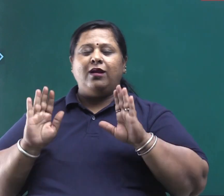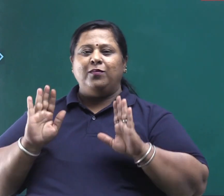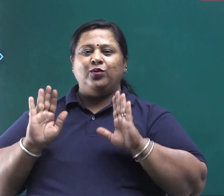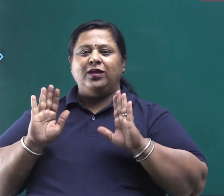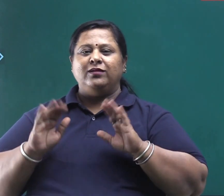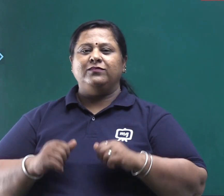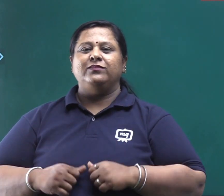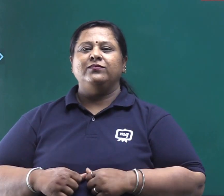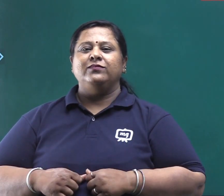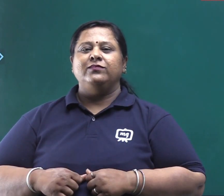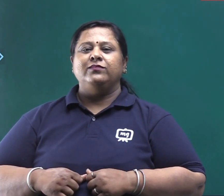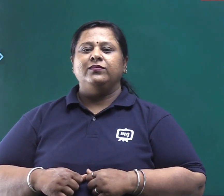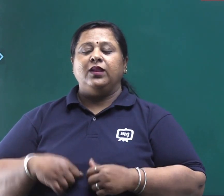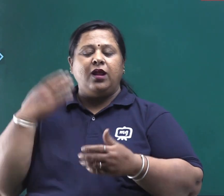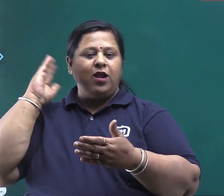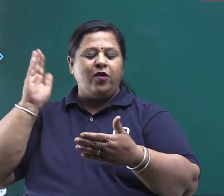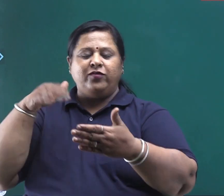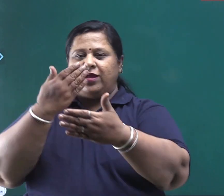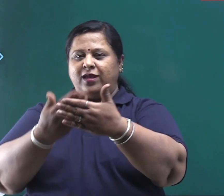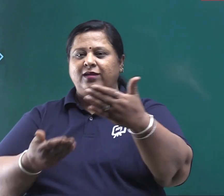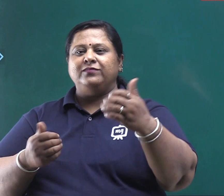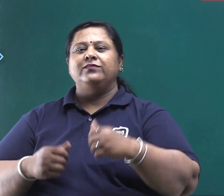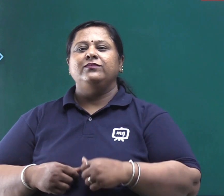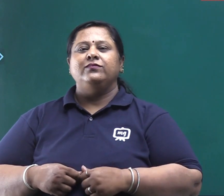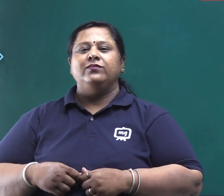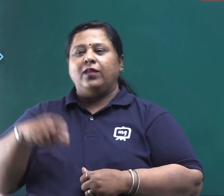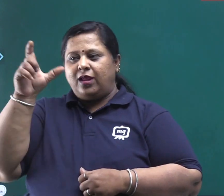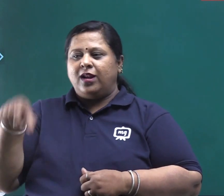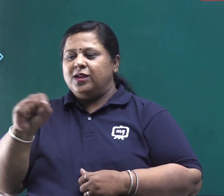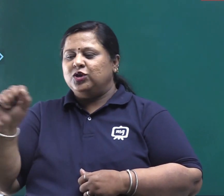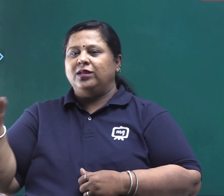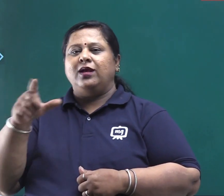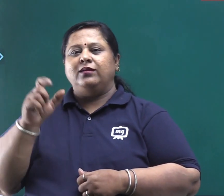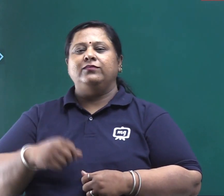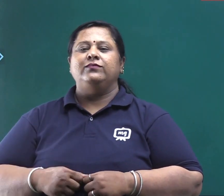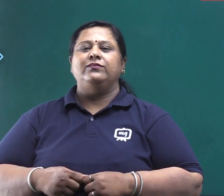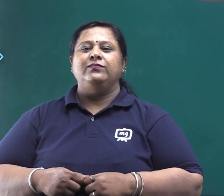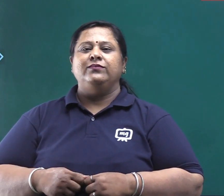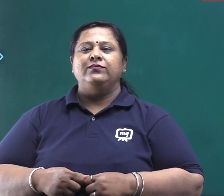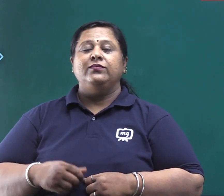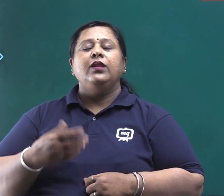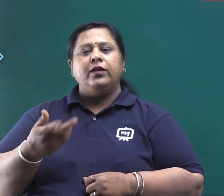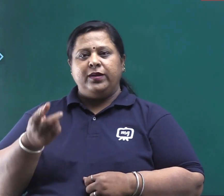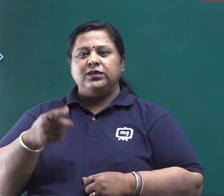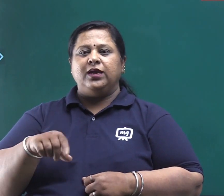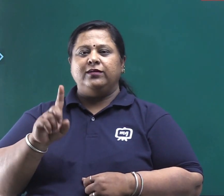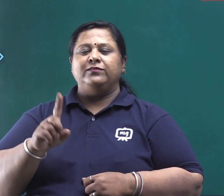कठपुतली कविता के रचयिता हैं। विकल्प